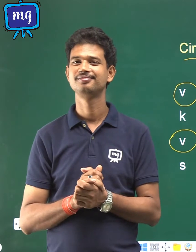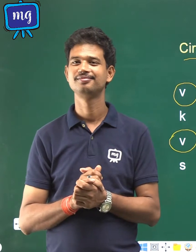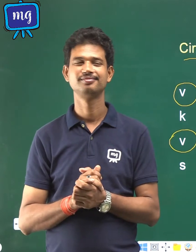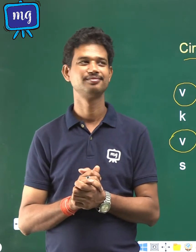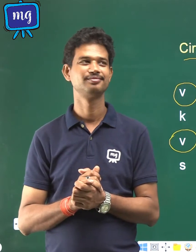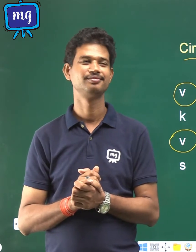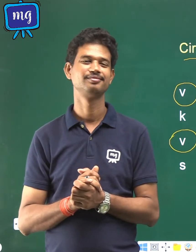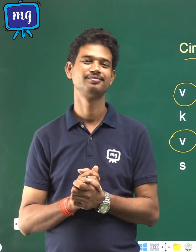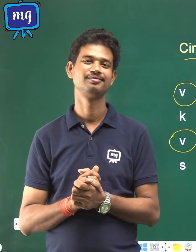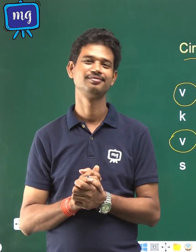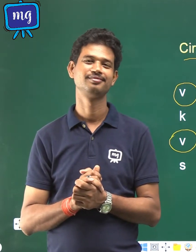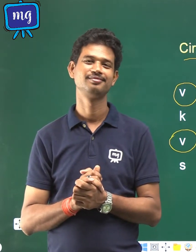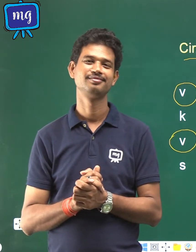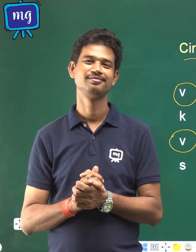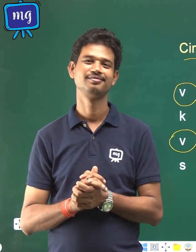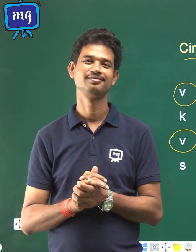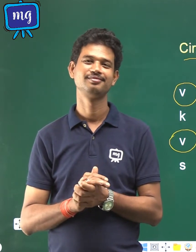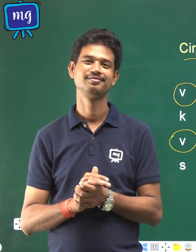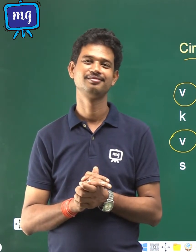सर्कल बनाया।